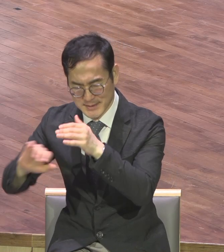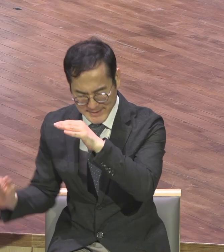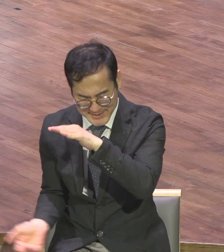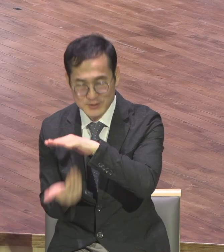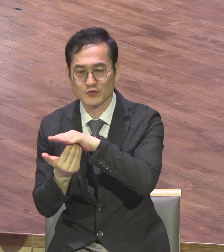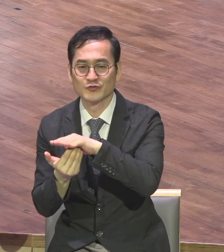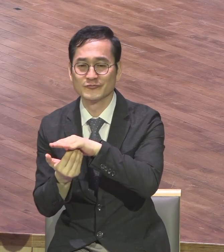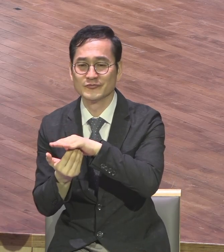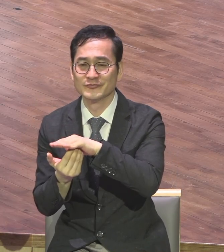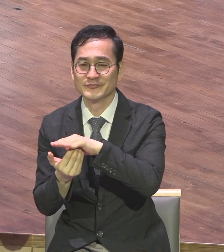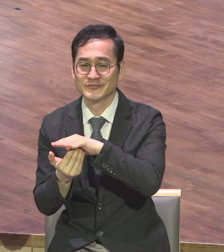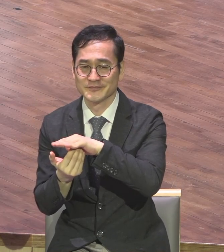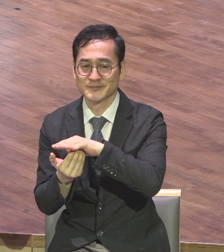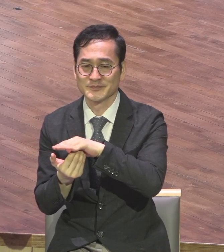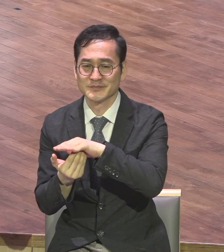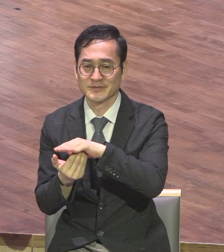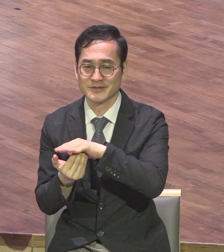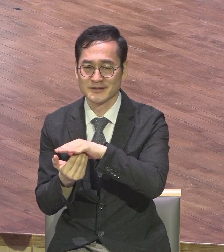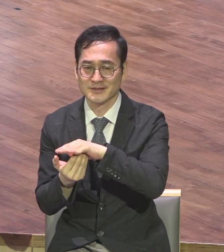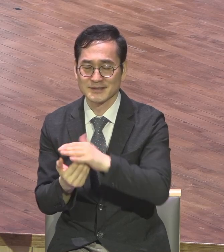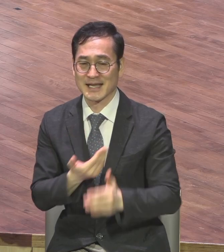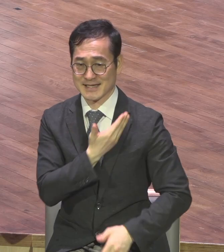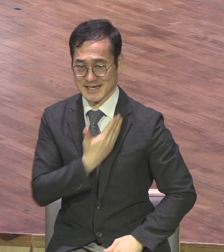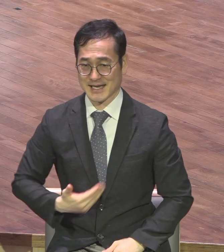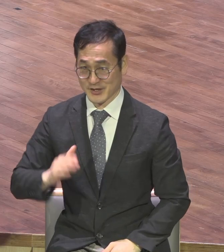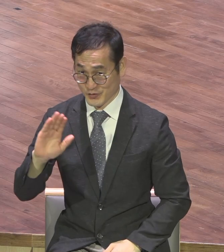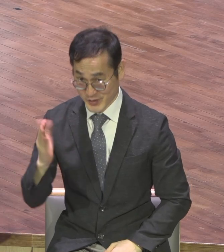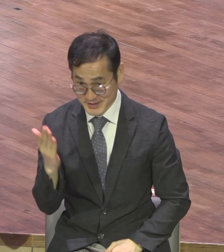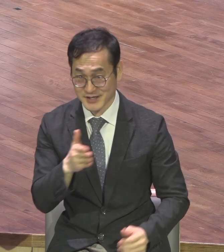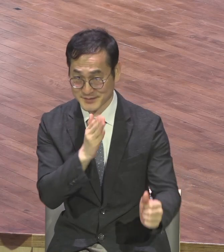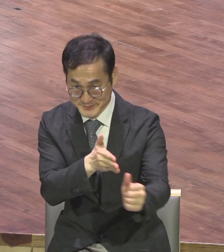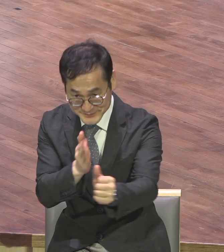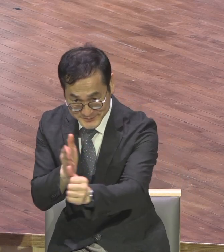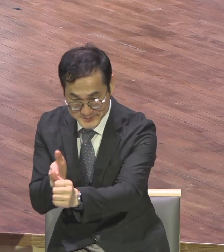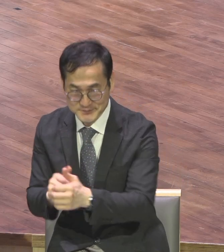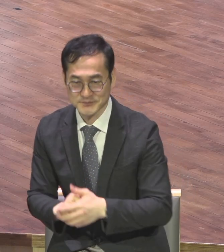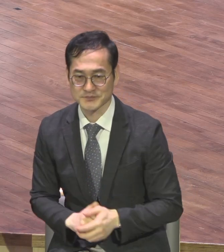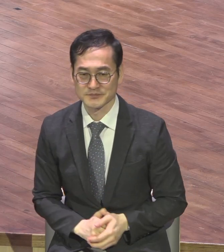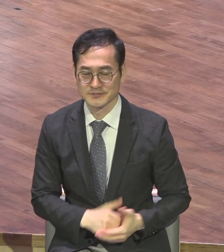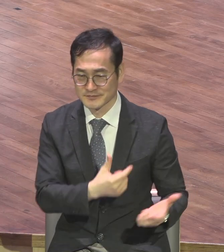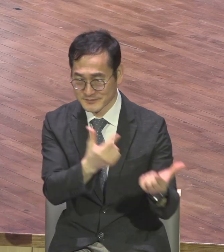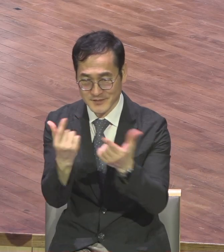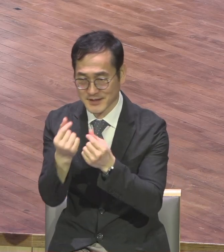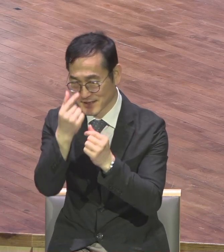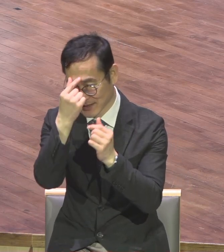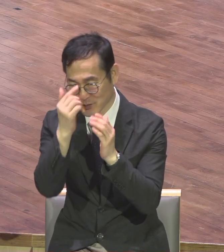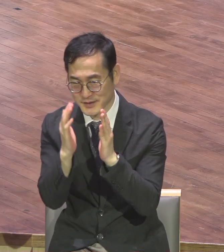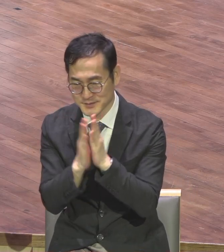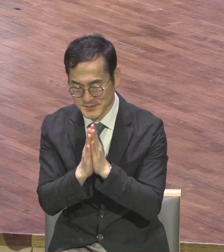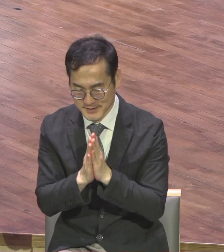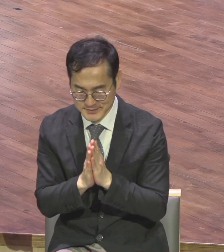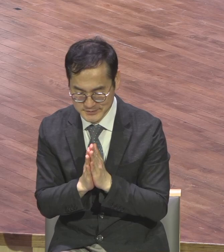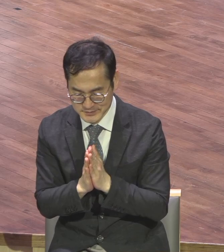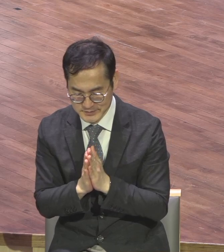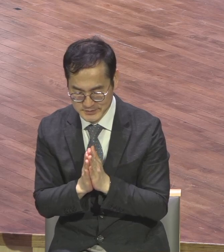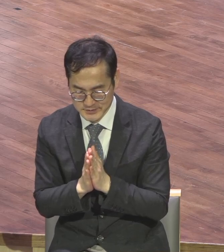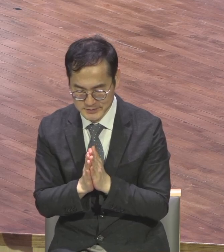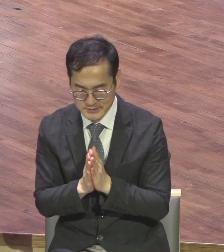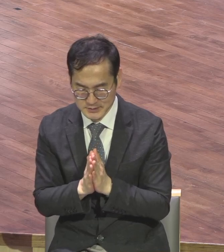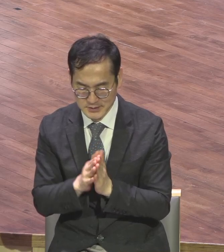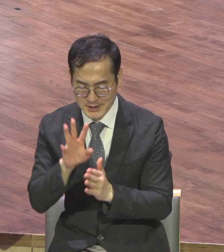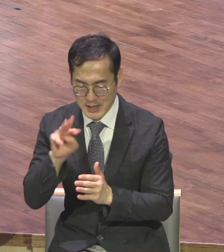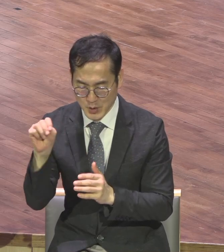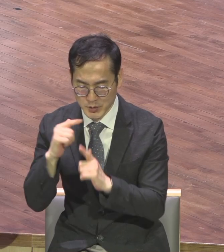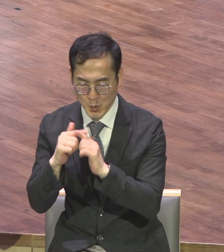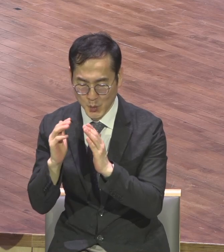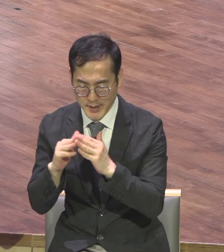영교의 그리스도의 절대 제사들 다 되시기를 주님으로 축복합니다. 기도합시다. 아버지 하나님, 우리 영계 모든